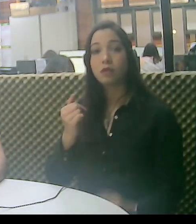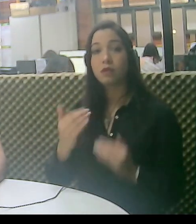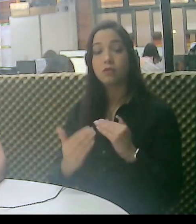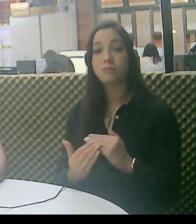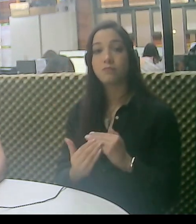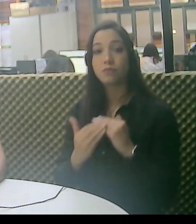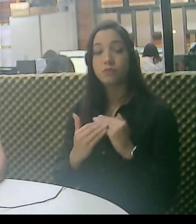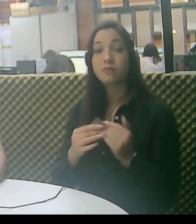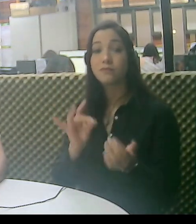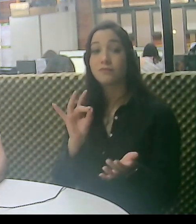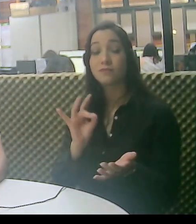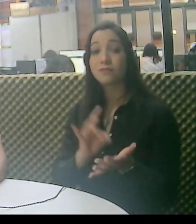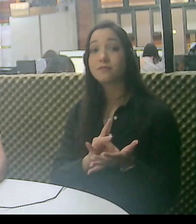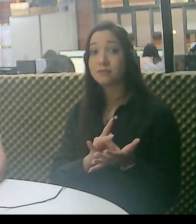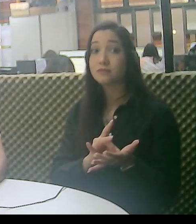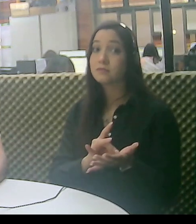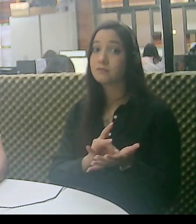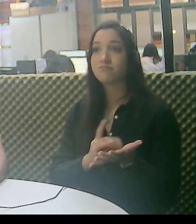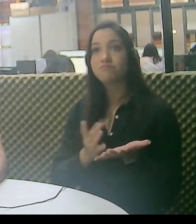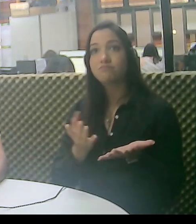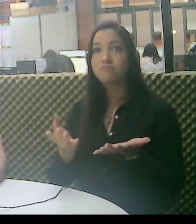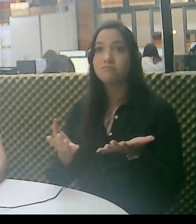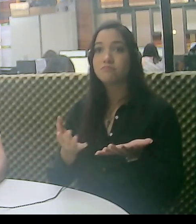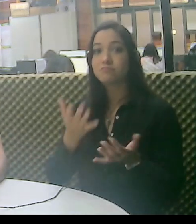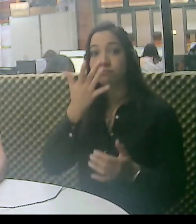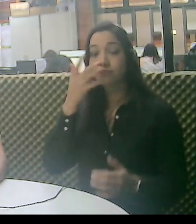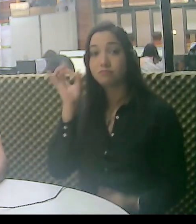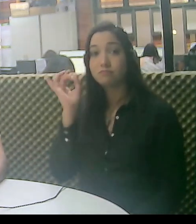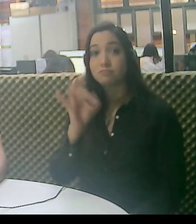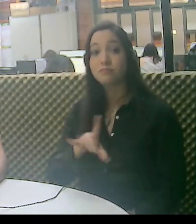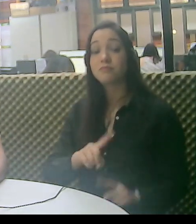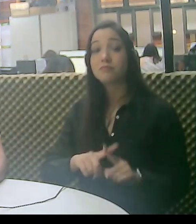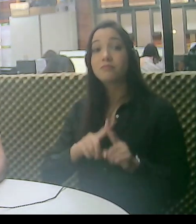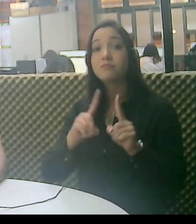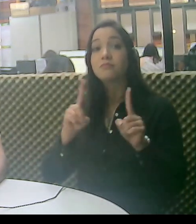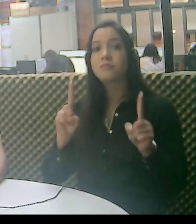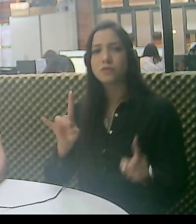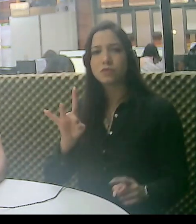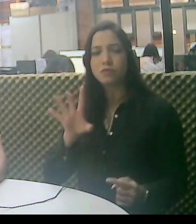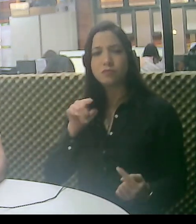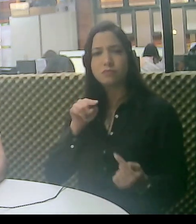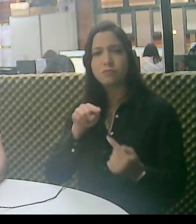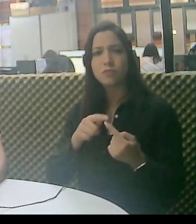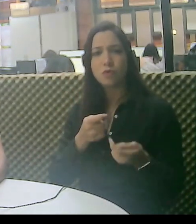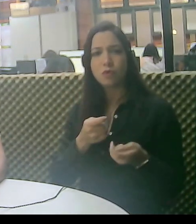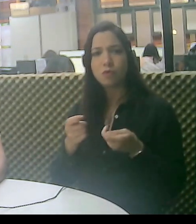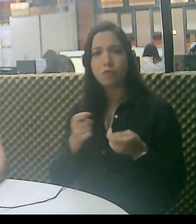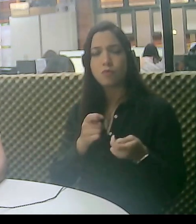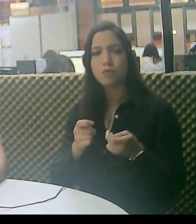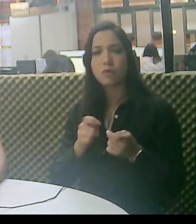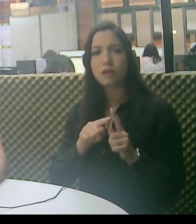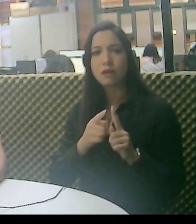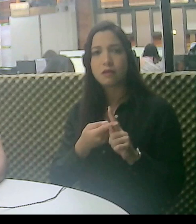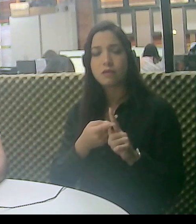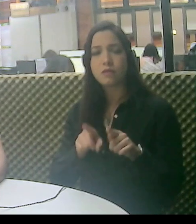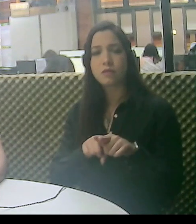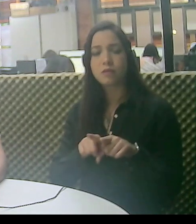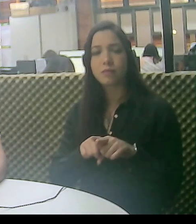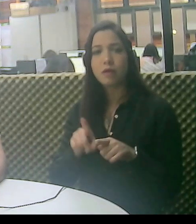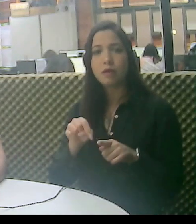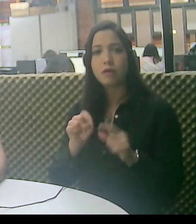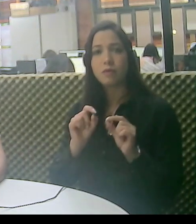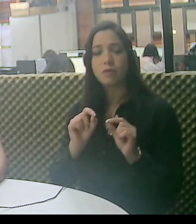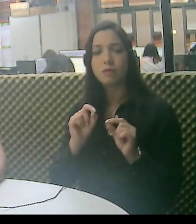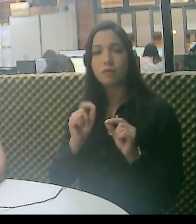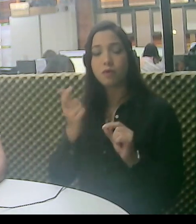que, de fato, esses animais foram em algum momento abandonados, mas não só visando o controle de natalidade, a gente ainda